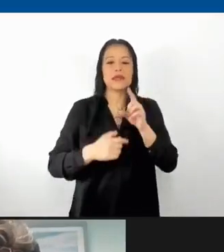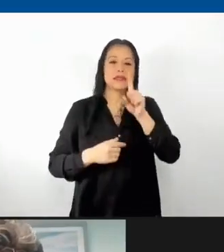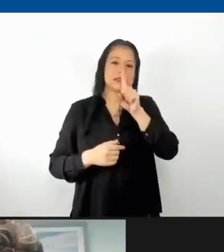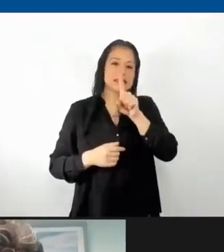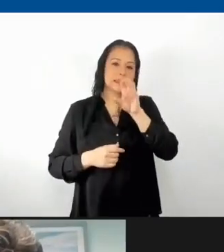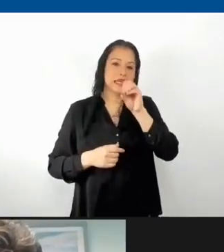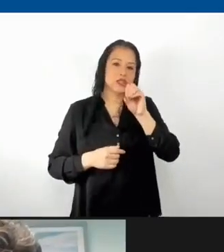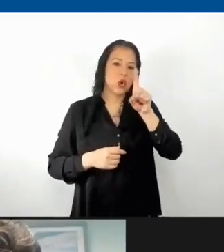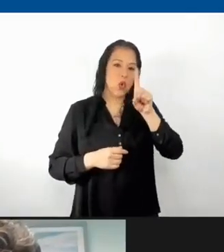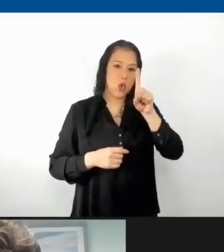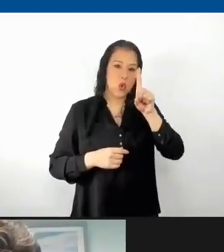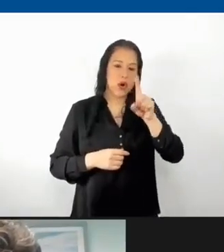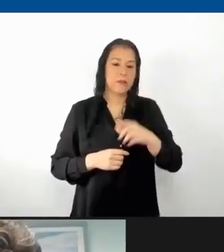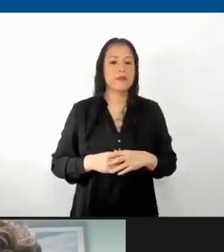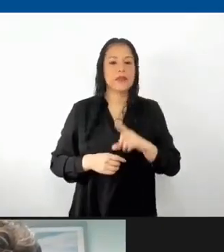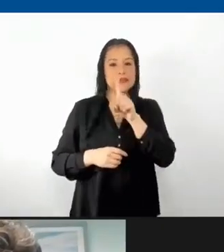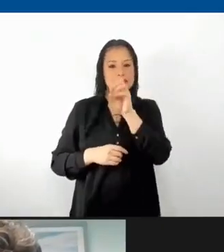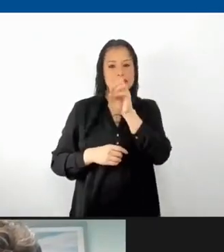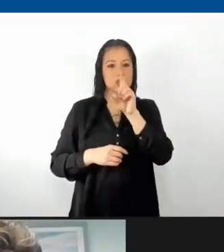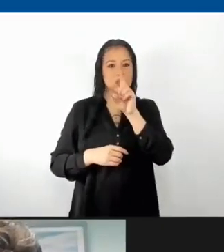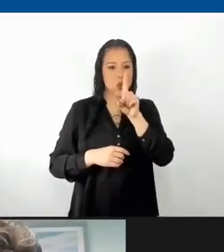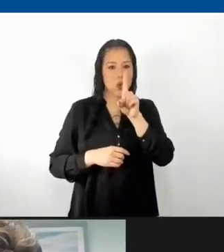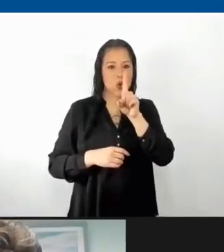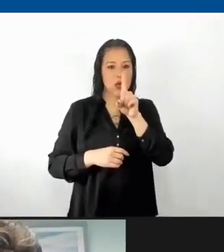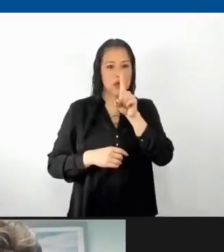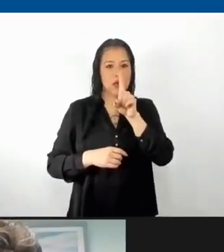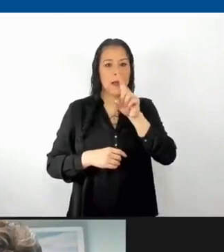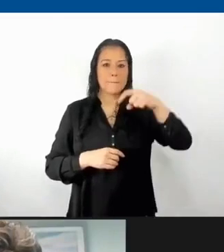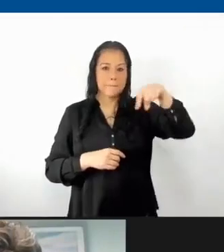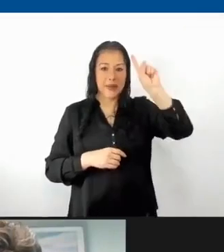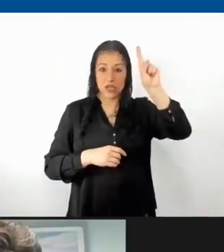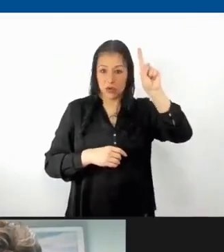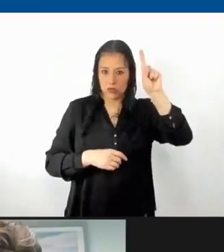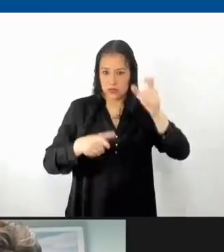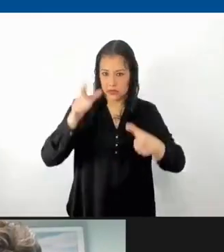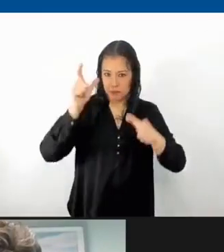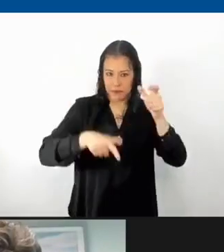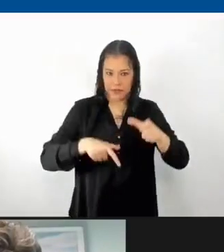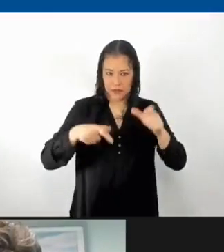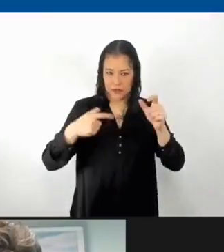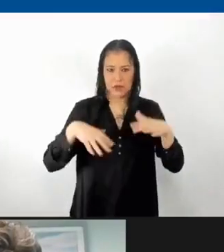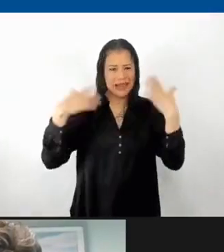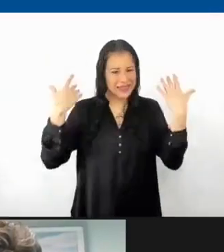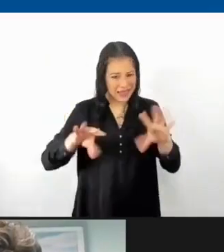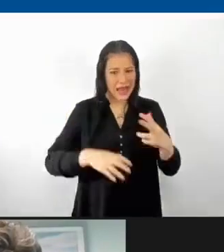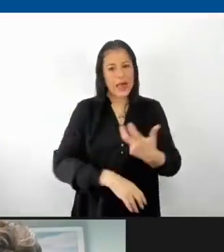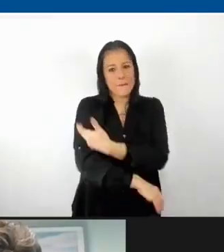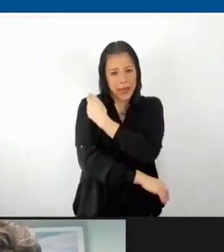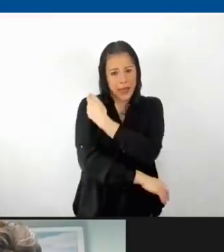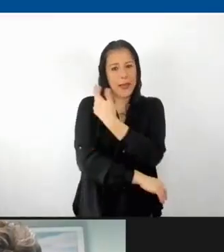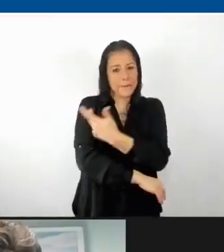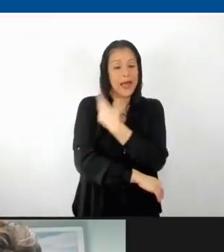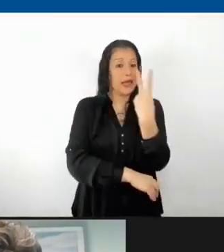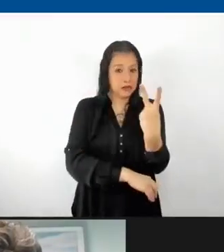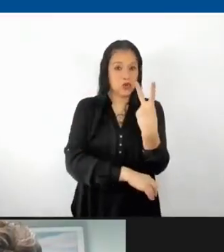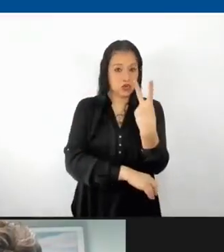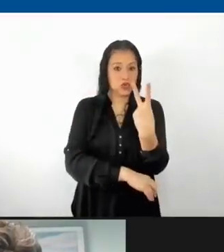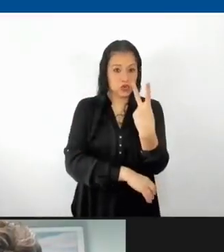millones, miren ese número, ¿va? 101 millones de personas completamente vacunadas, 2 dosis, se